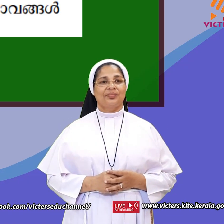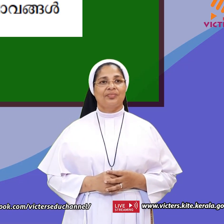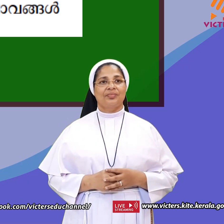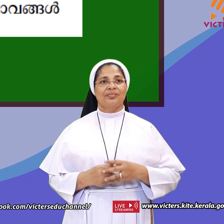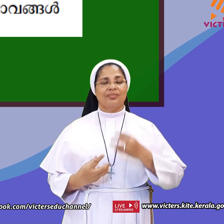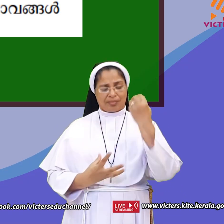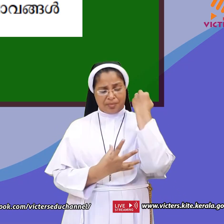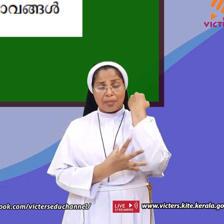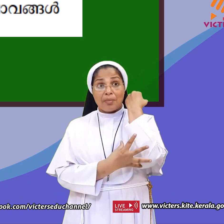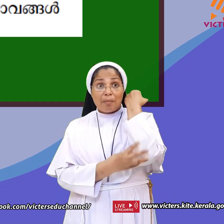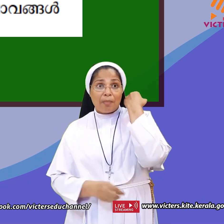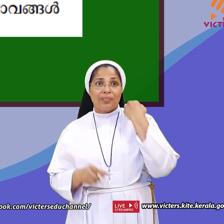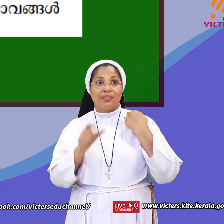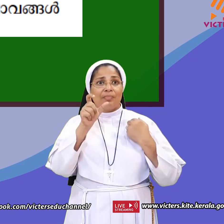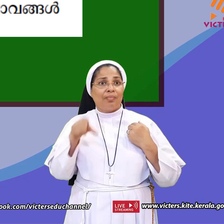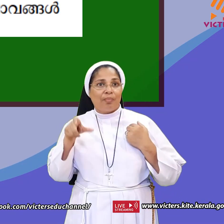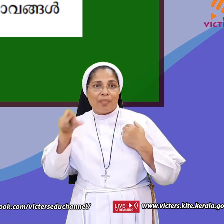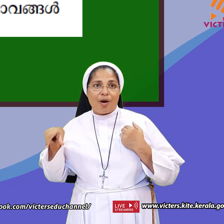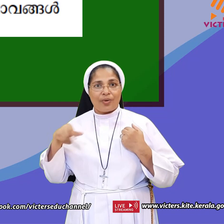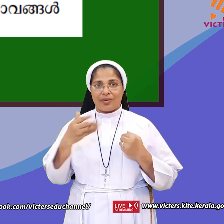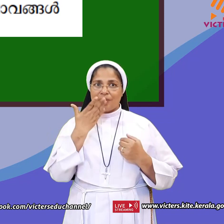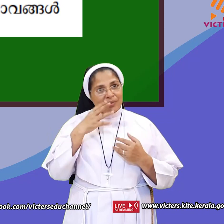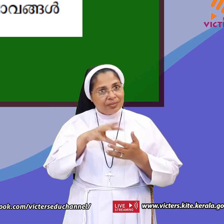പാപങ്ങൾ നമുക്ക് പരിചയപ്പെട്ടാലോ.